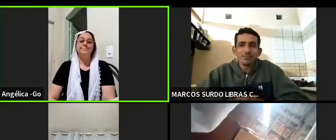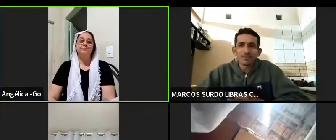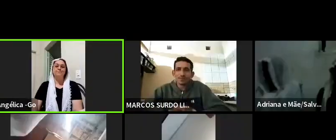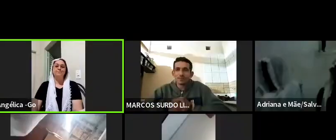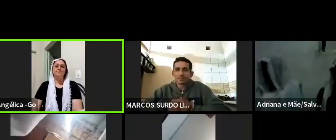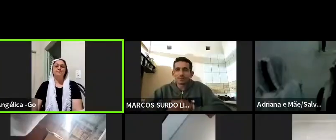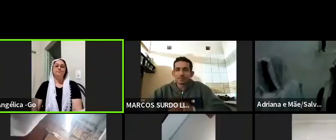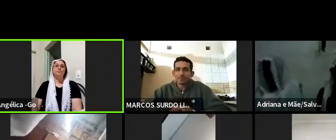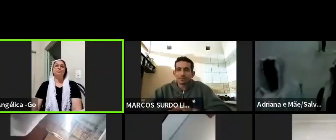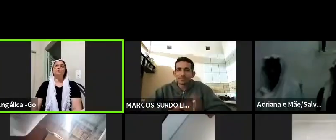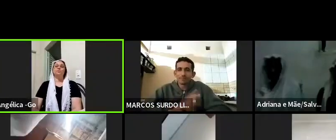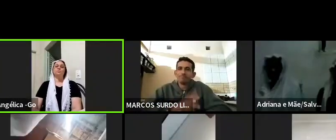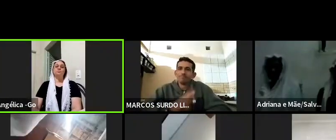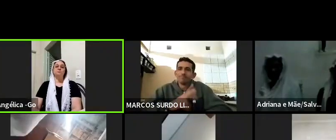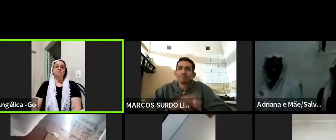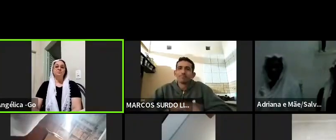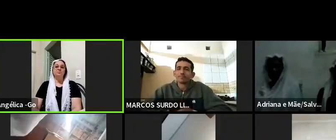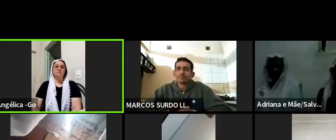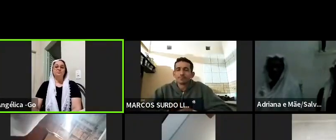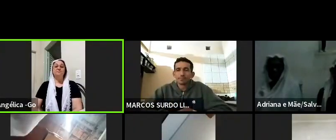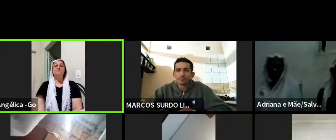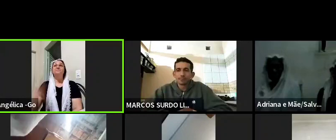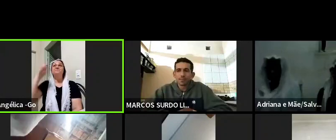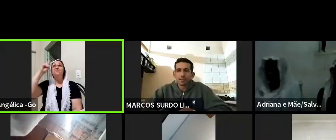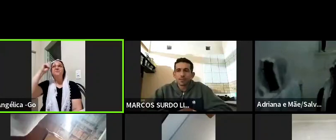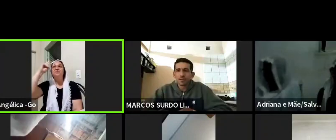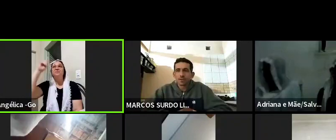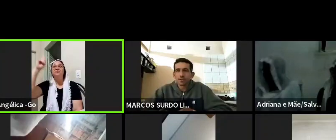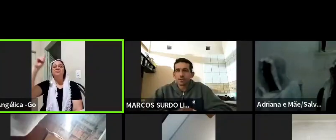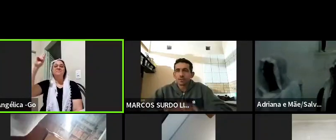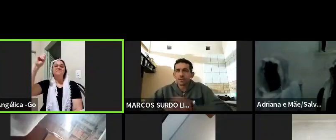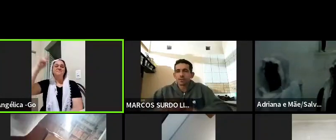para sempre. Olha a promessa da palavra. Amém.